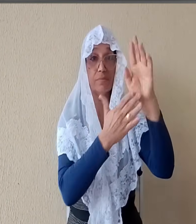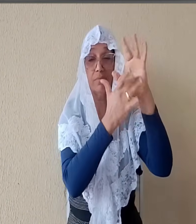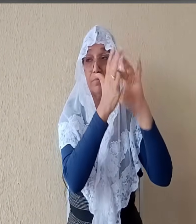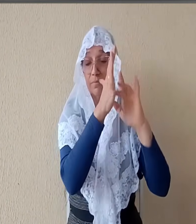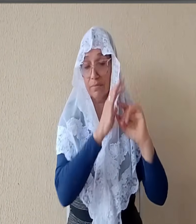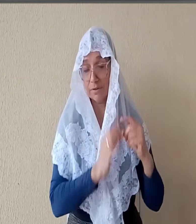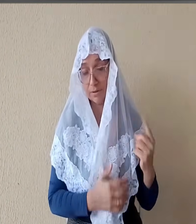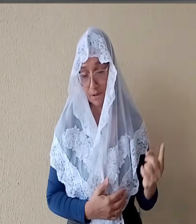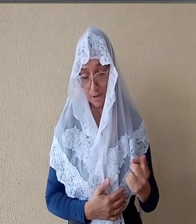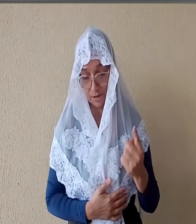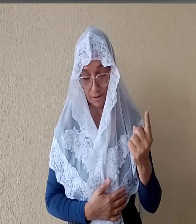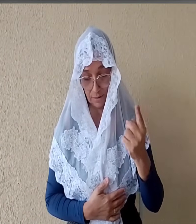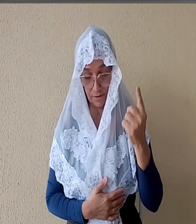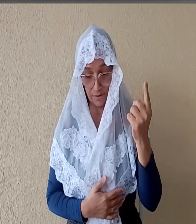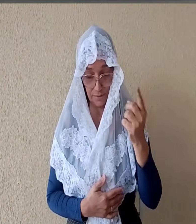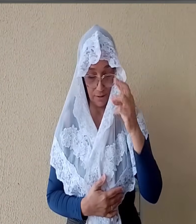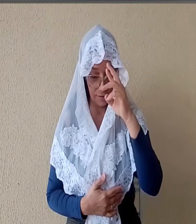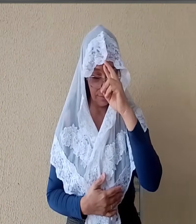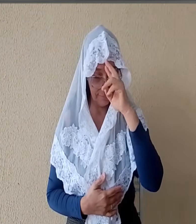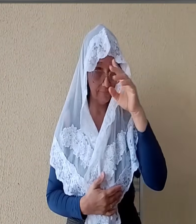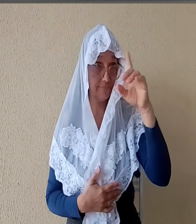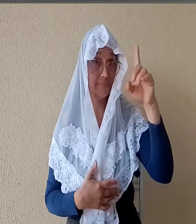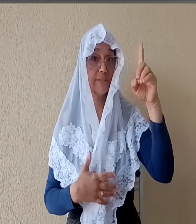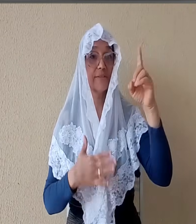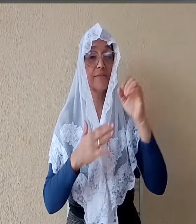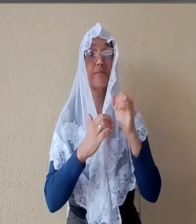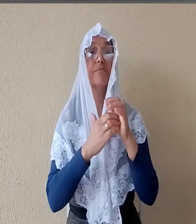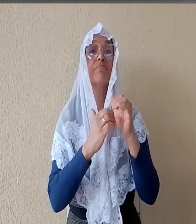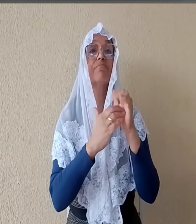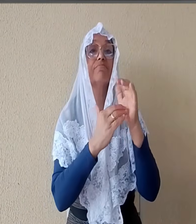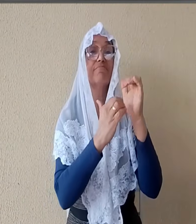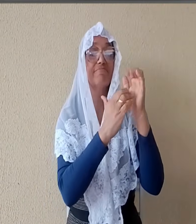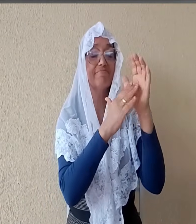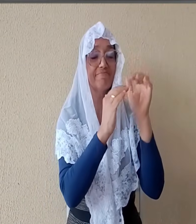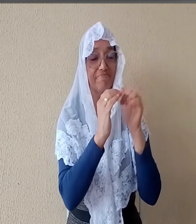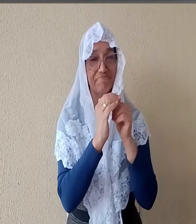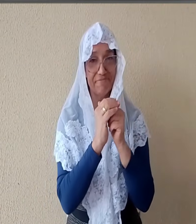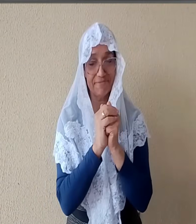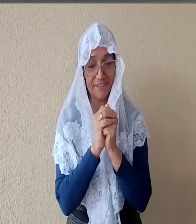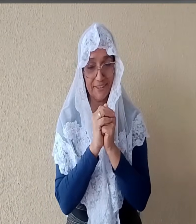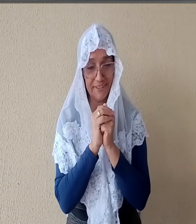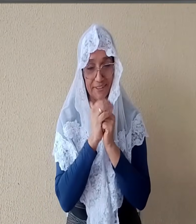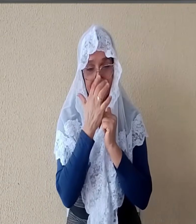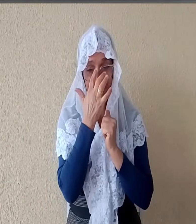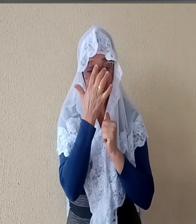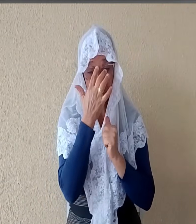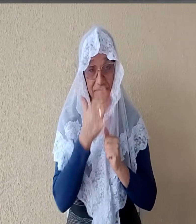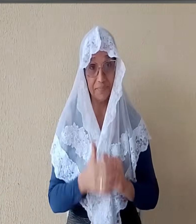eternamente. O Senhor Deus seja louvado. Amém.